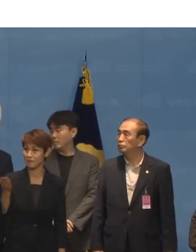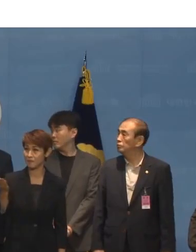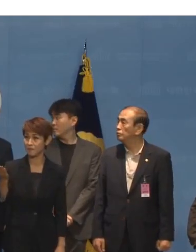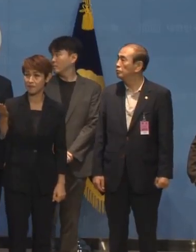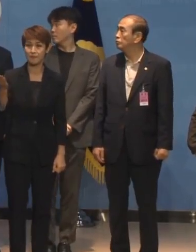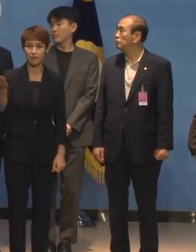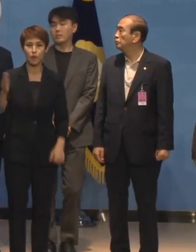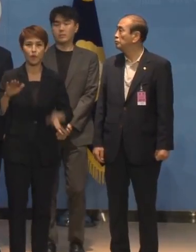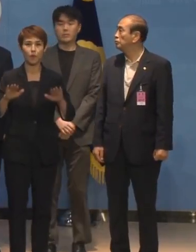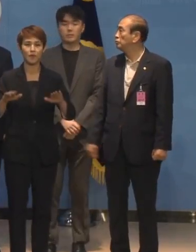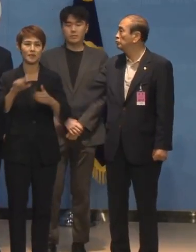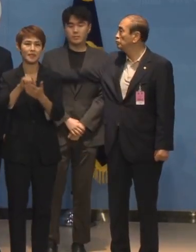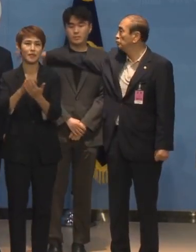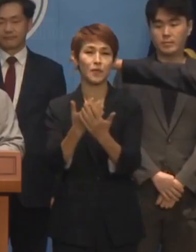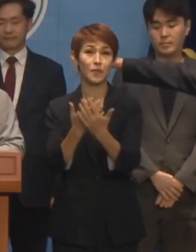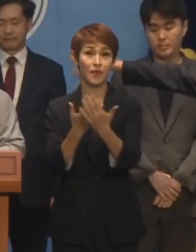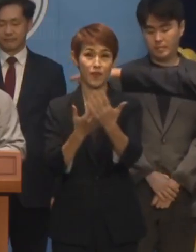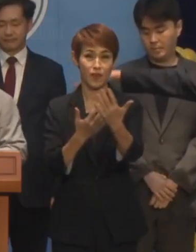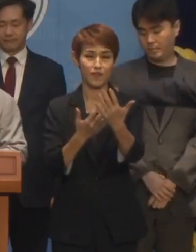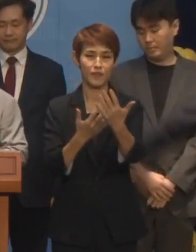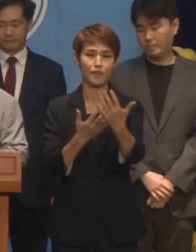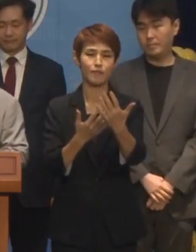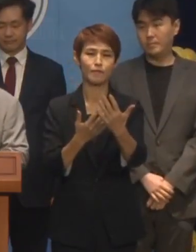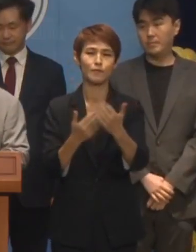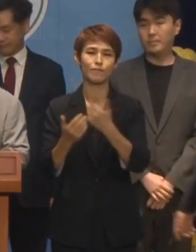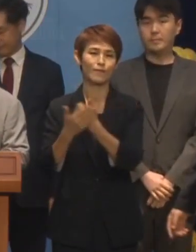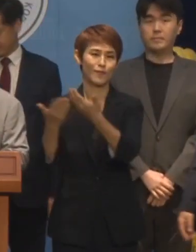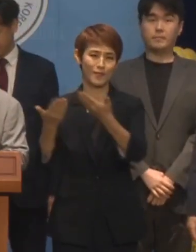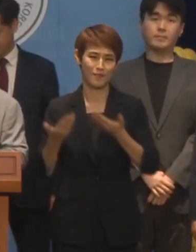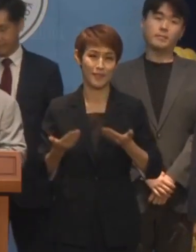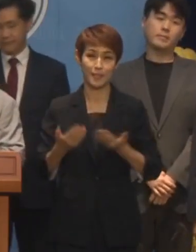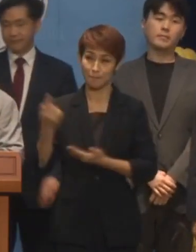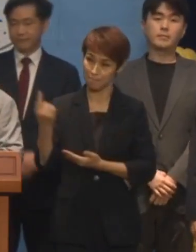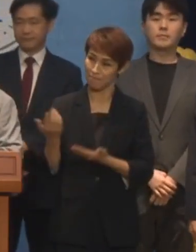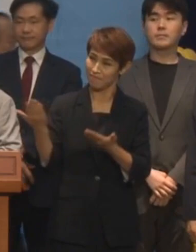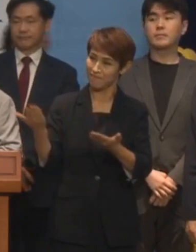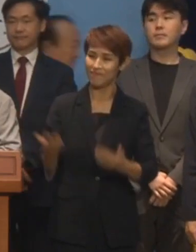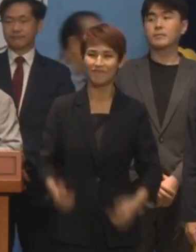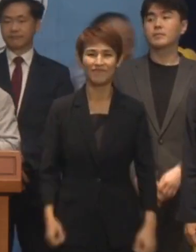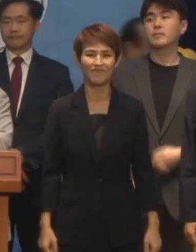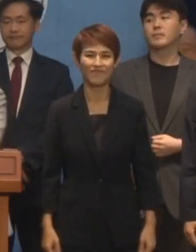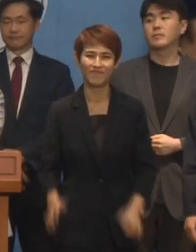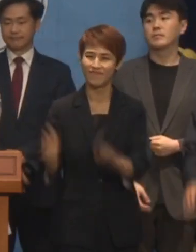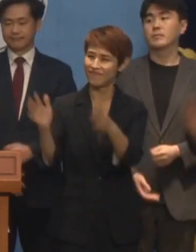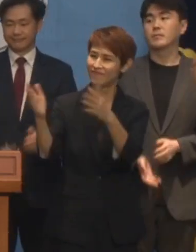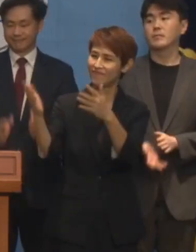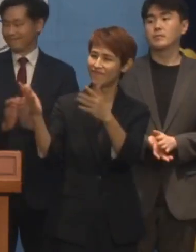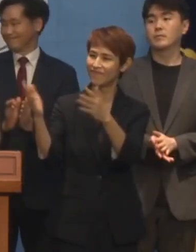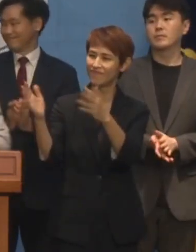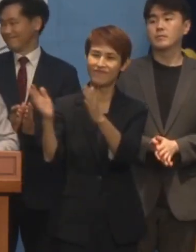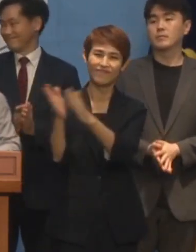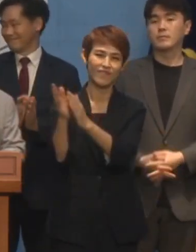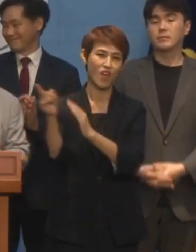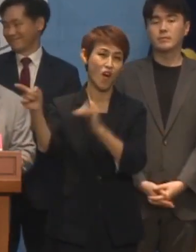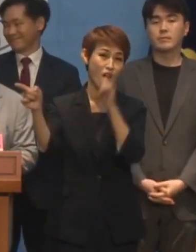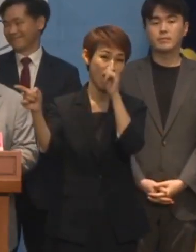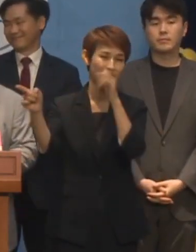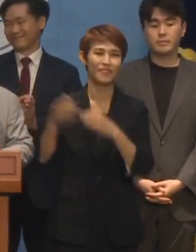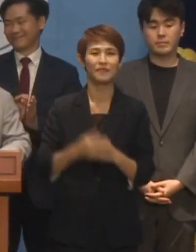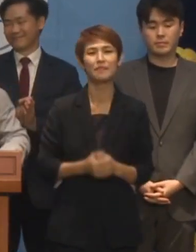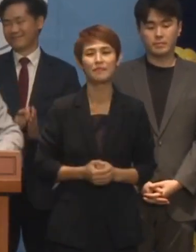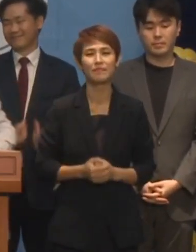오늘 기자회견을 소개하셨습니다. 나경원 의원님 참석하셨습니다. 네. 네.